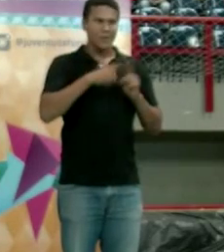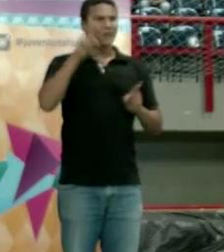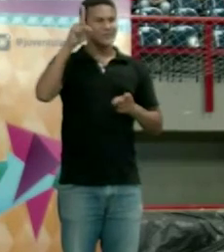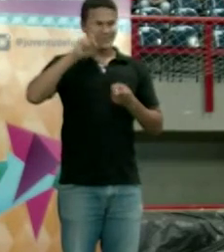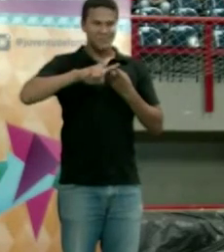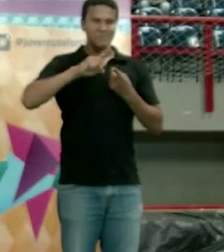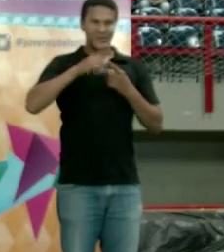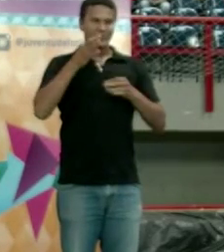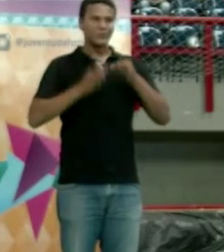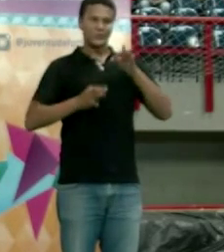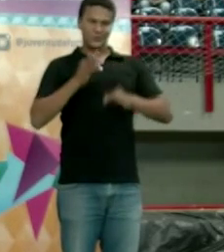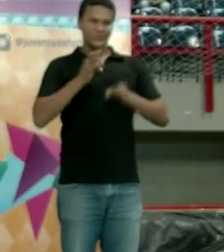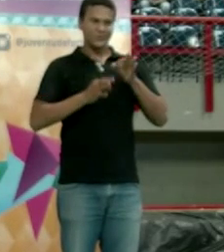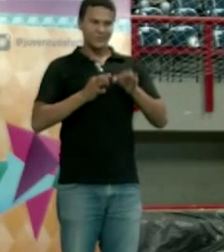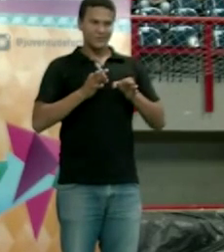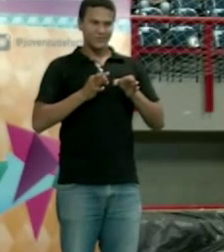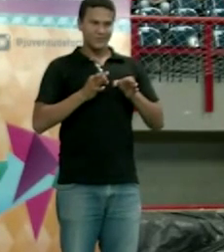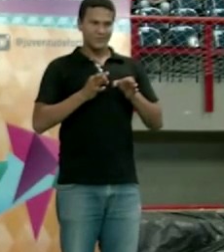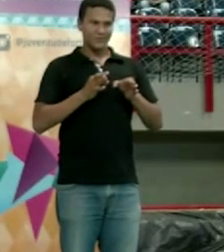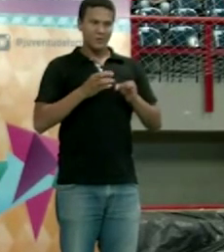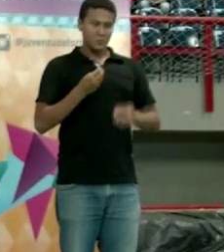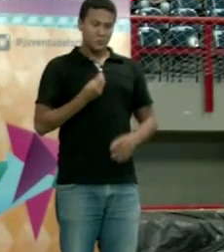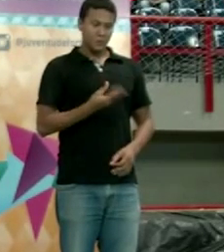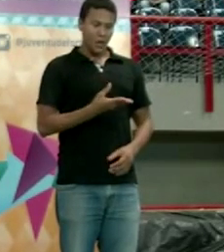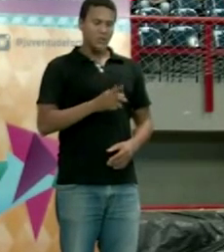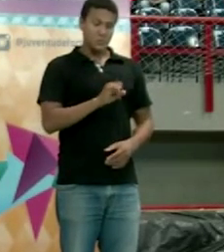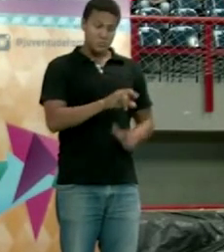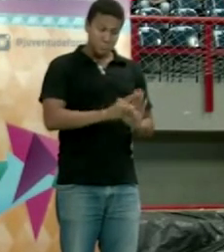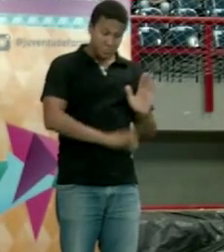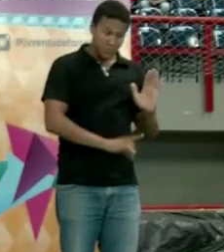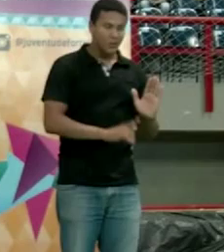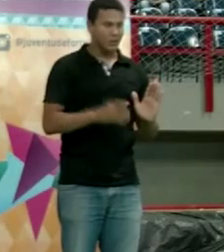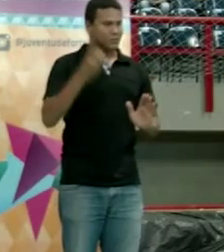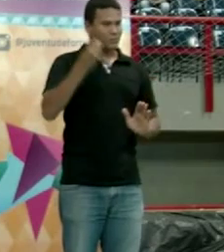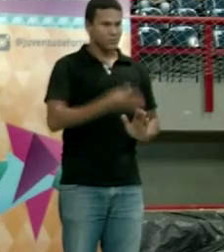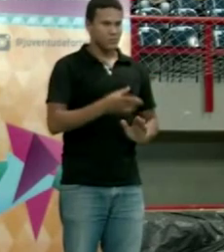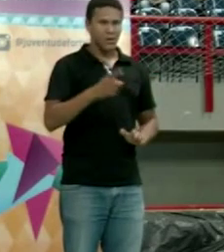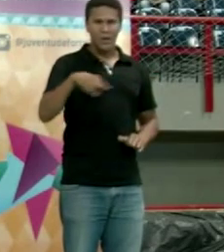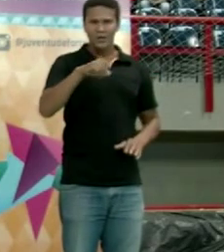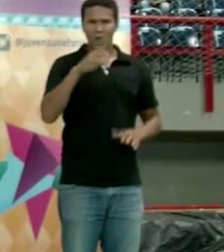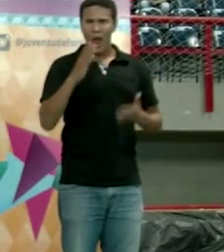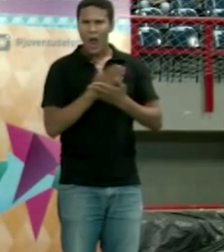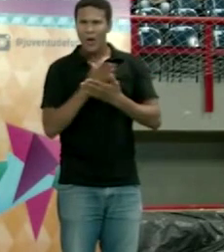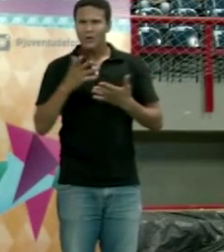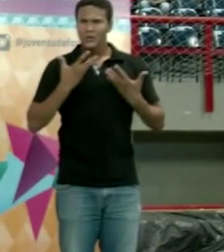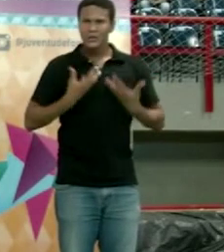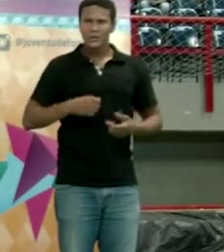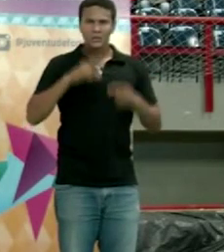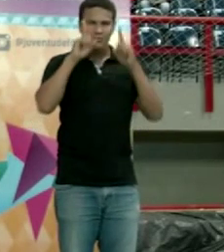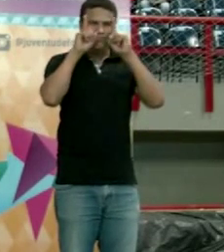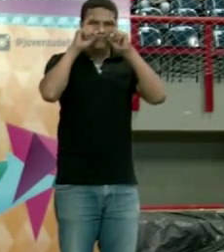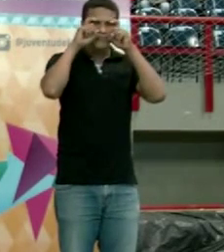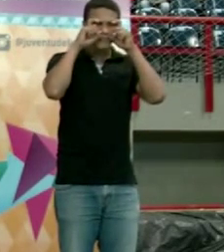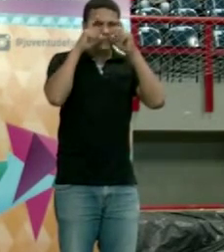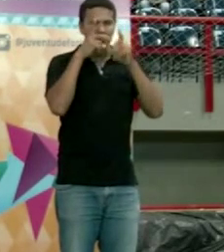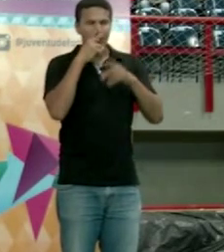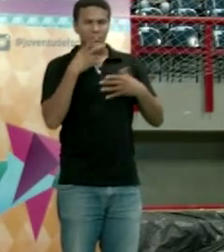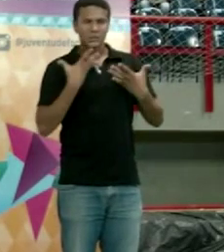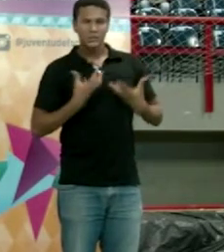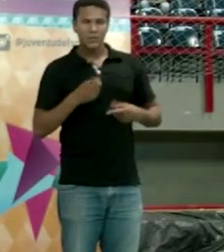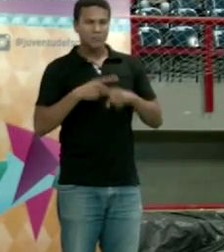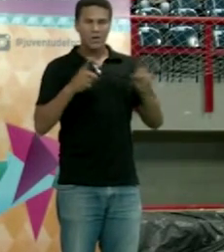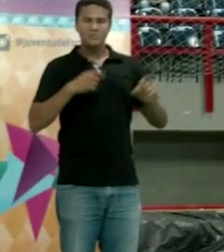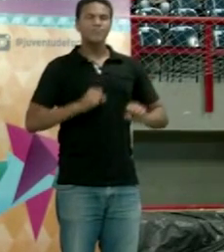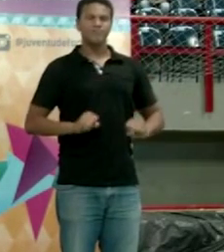justo. Quem passa é quem merece. Aqui tem gente com o olhar cansado, eu diria até baqueado, mas não se